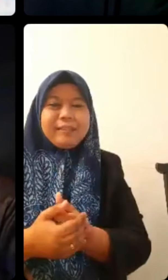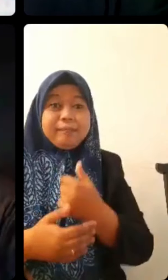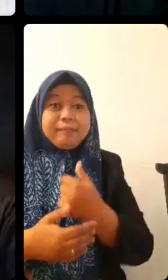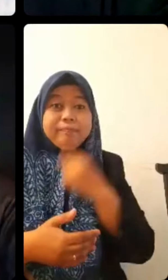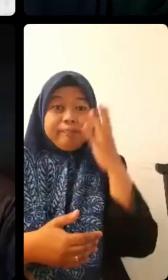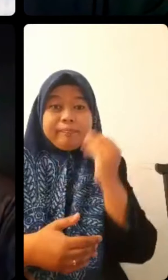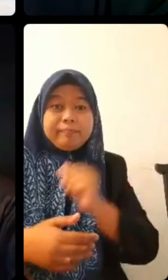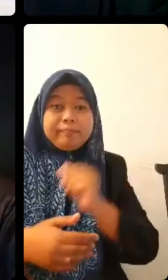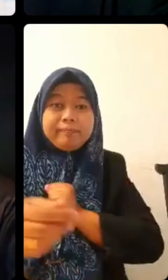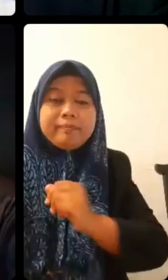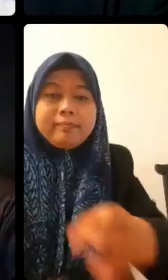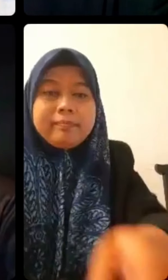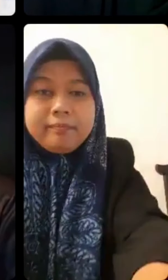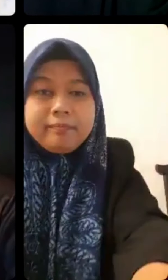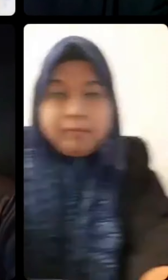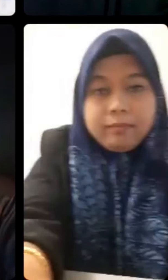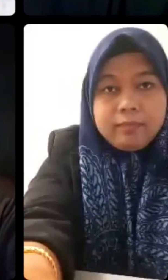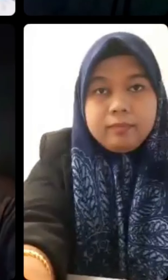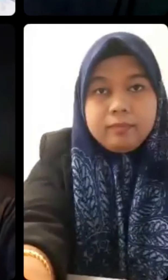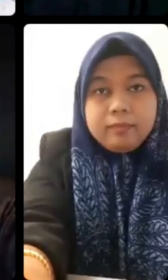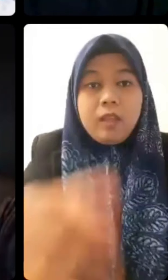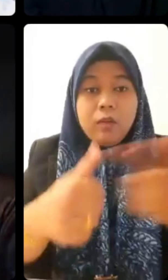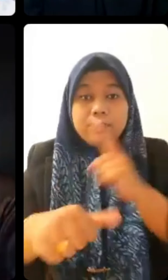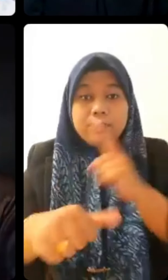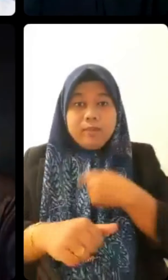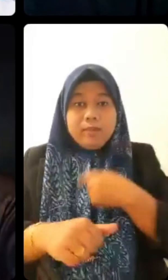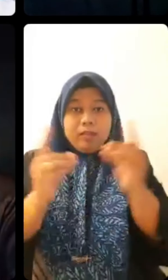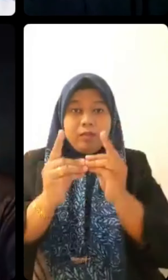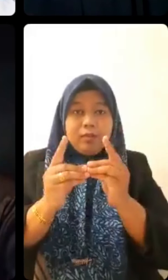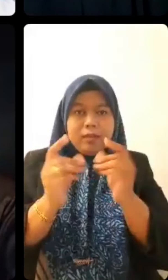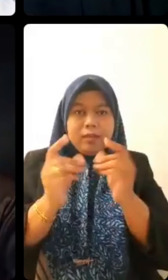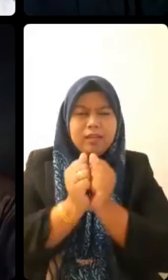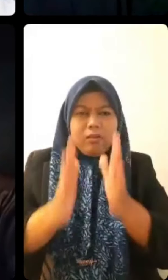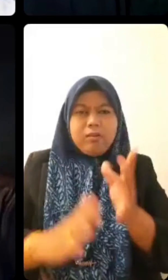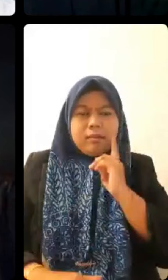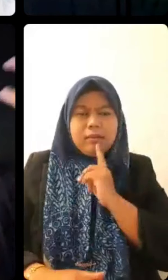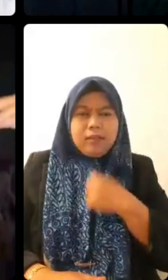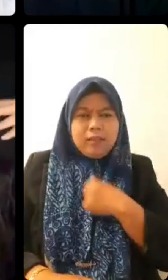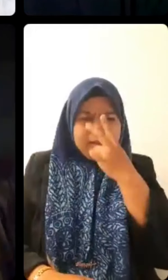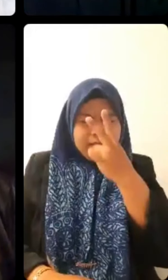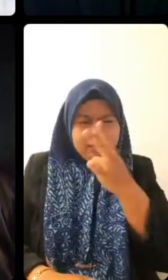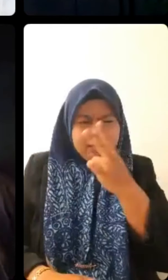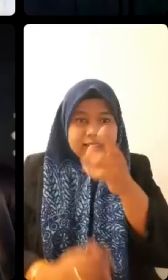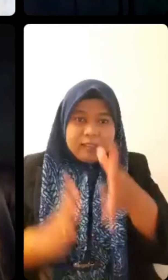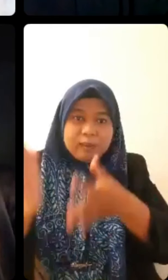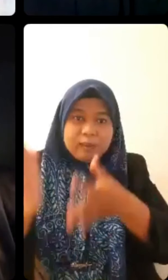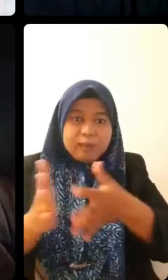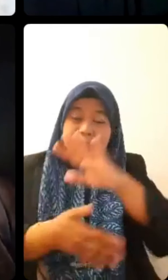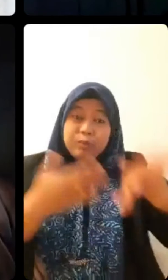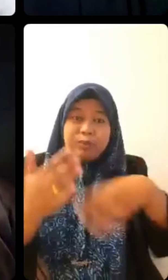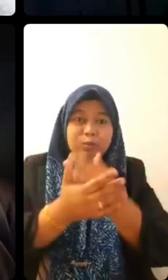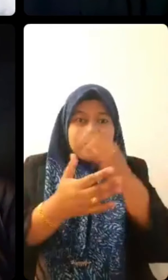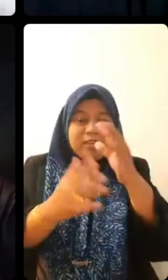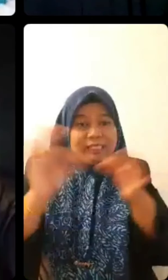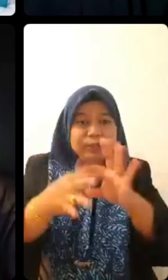kan, first time jumpa, dia nampak je saya tahu bahasa isyarat. Cerita semua, ada kebun semua, cerita